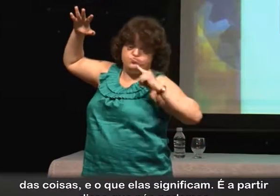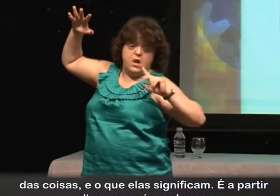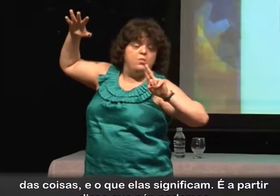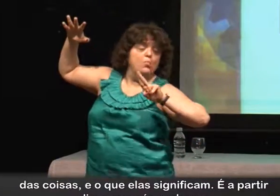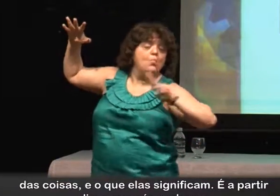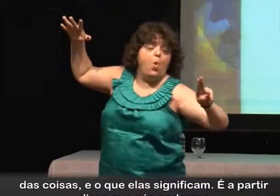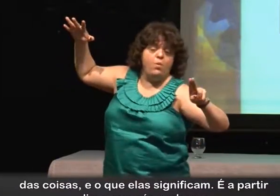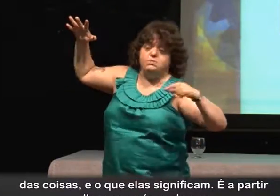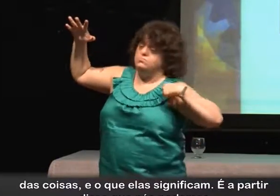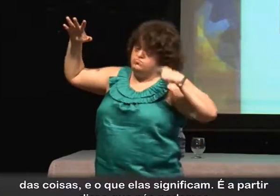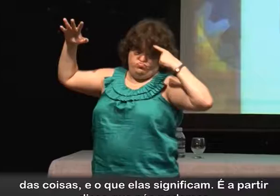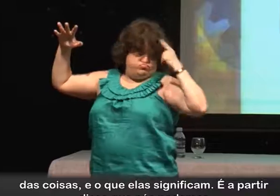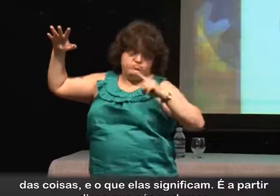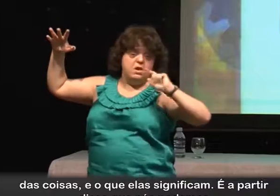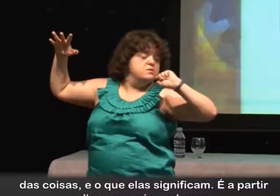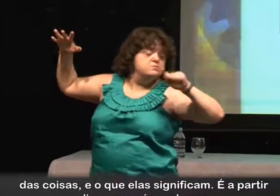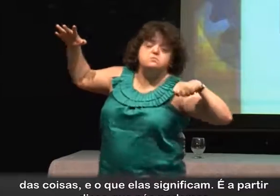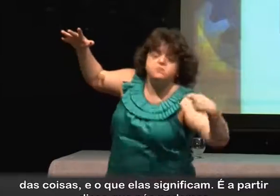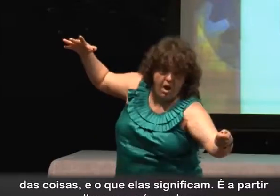É a partir disso que nós podemos